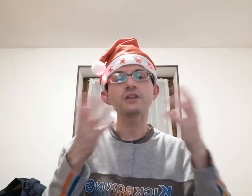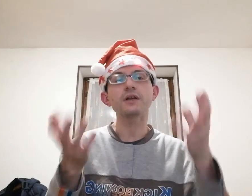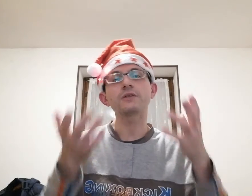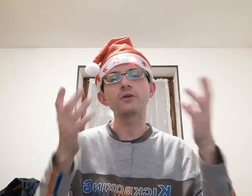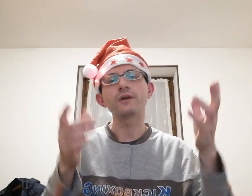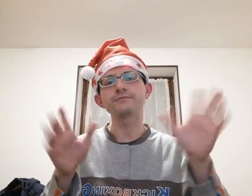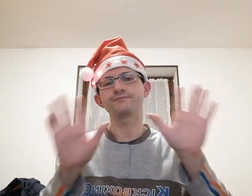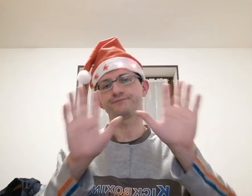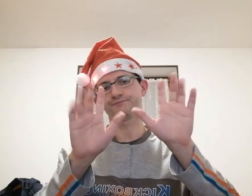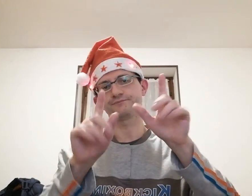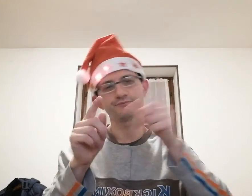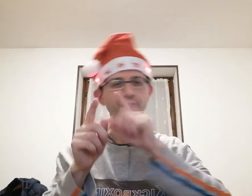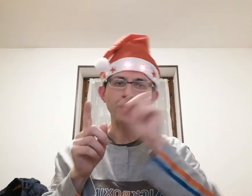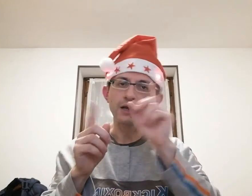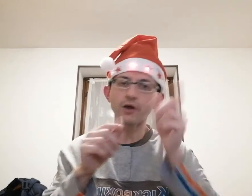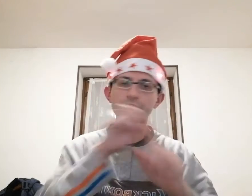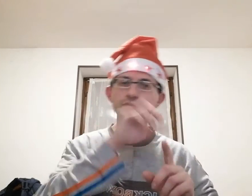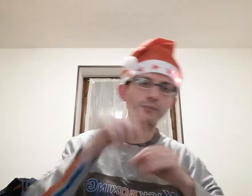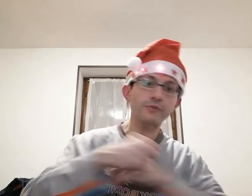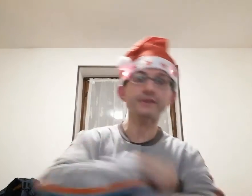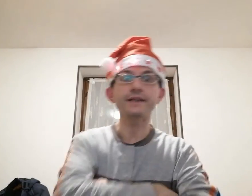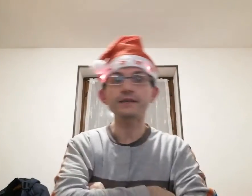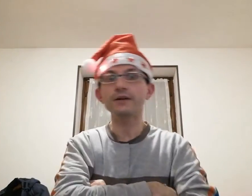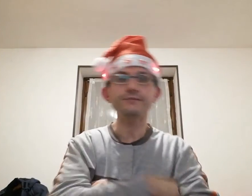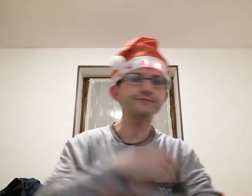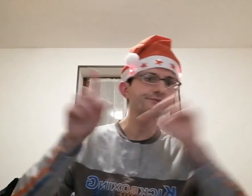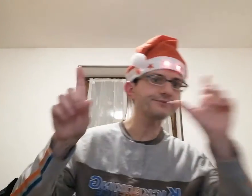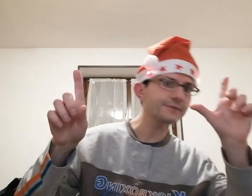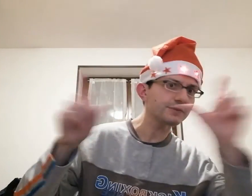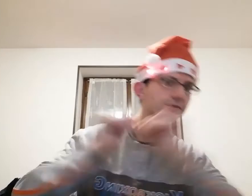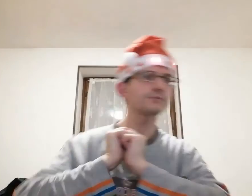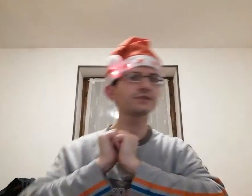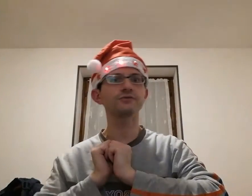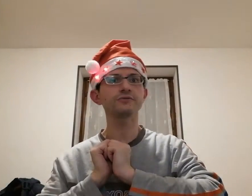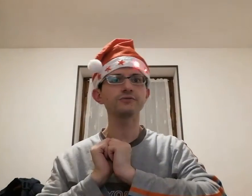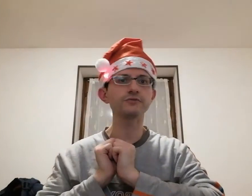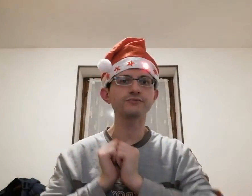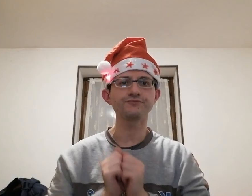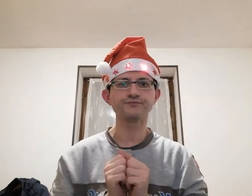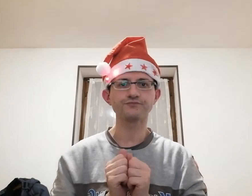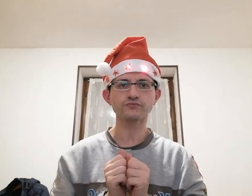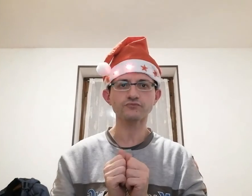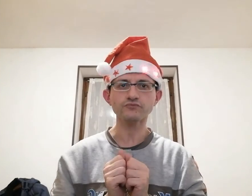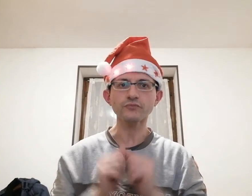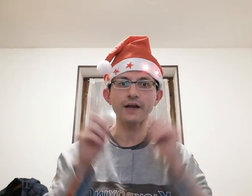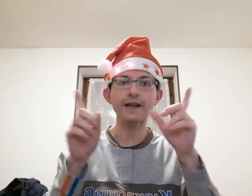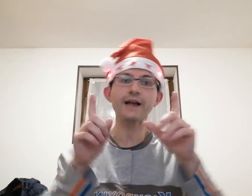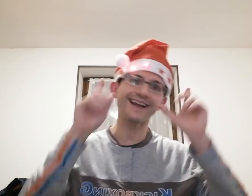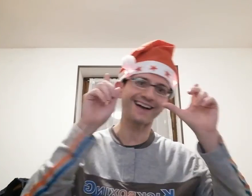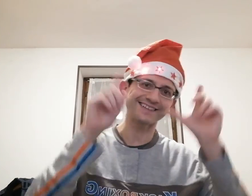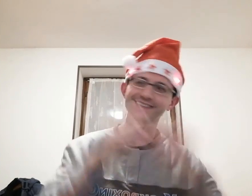cerca trova, no, purtroppo questi detti qua non sempre sono reali, anzi